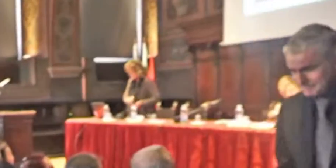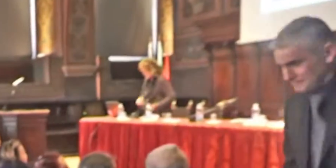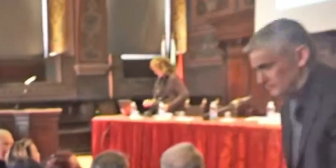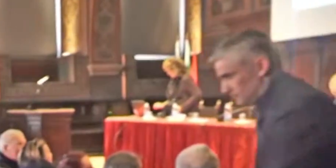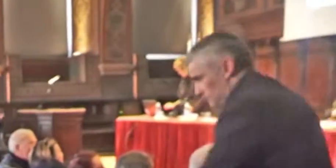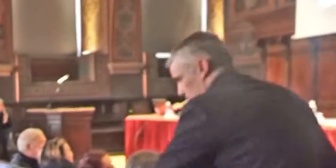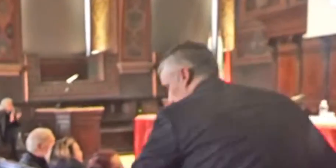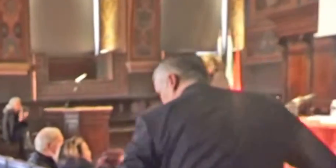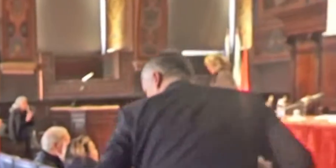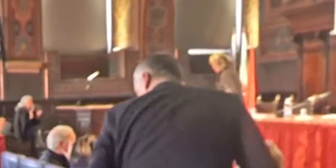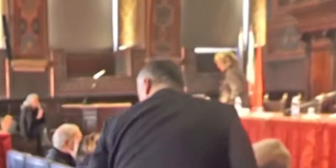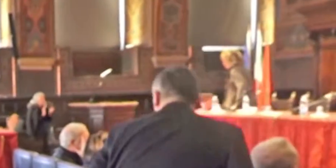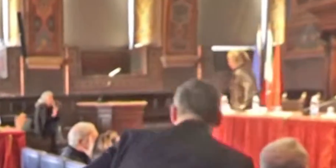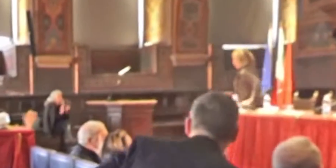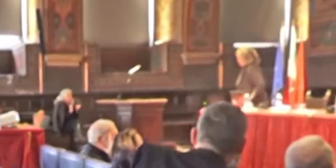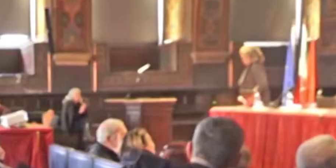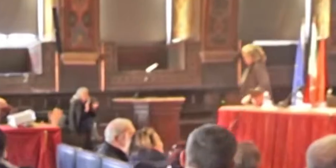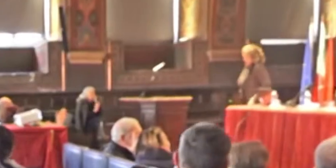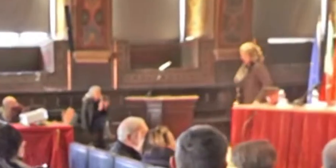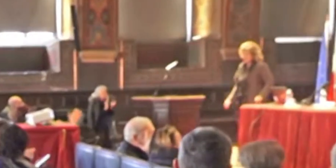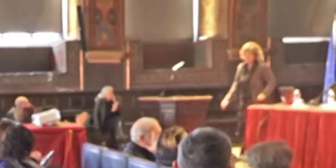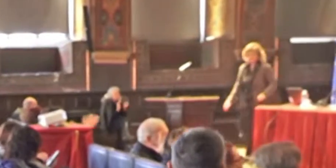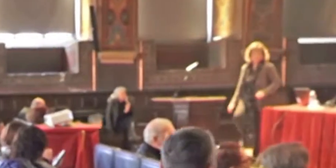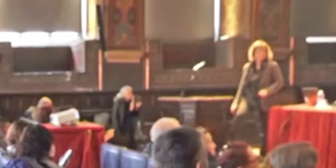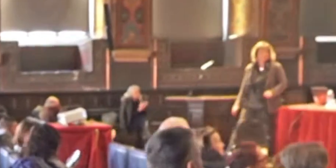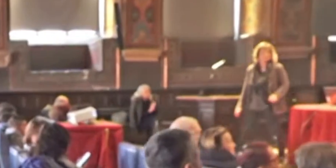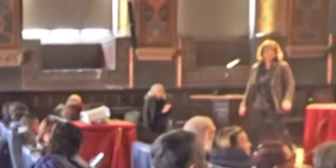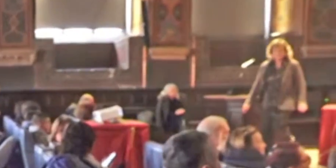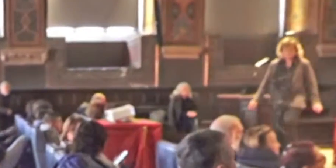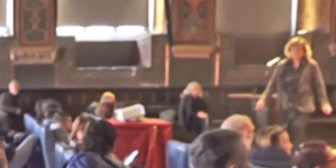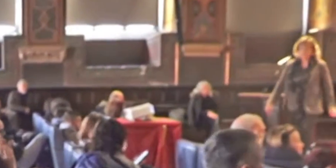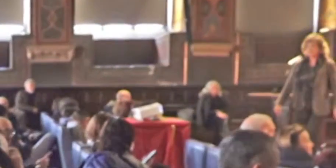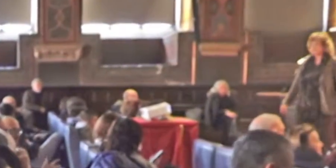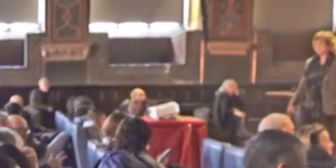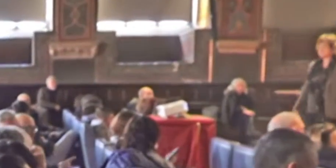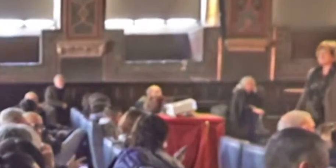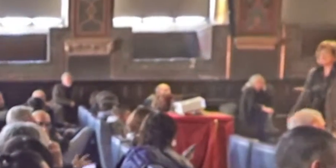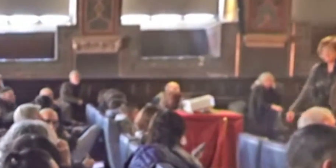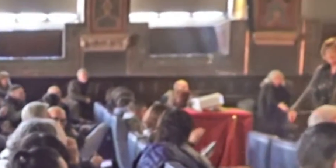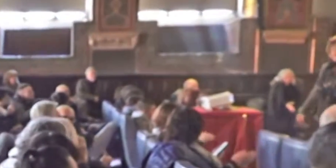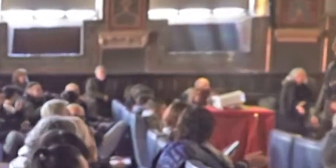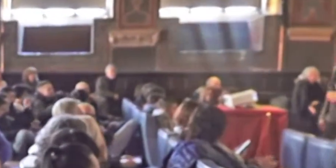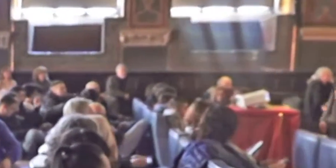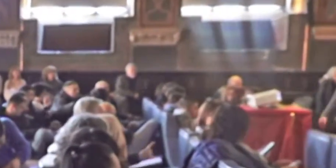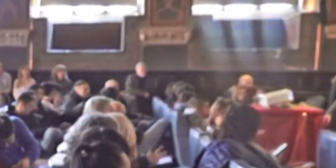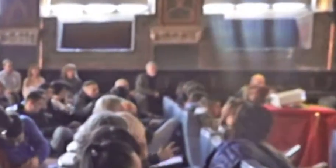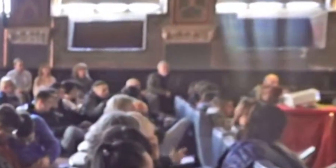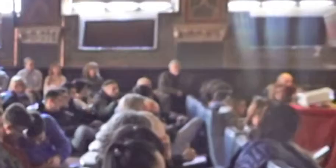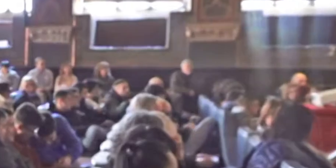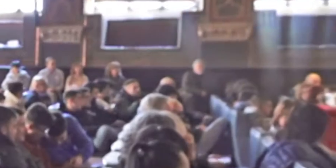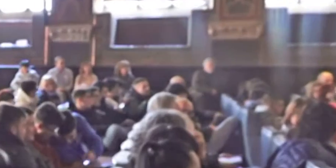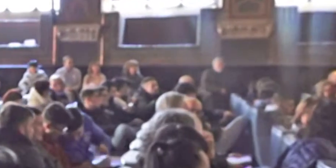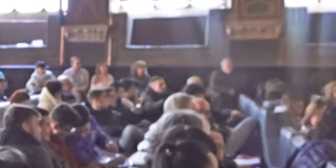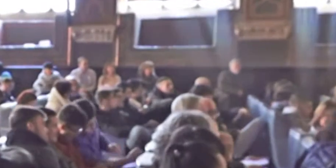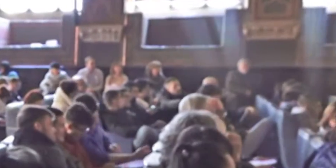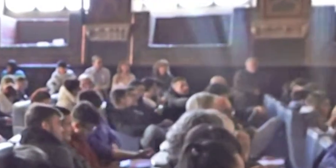dignità di tutti gli esseri umani Lo scopo del seminario è infatti quello di partire dai principi ispiratori della Convenzione per discuterne e fare il